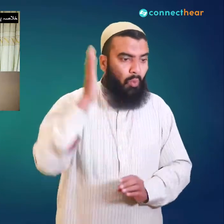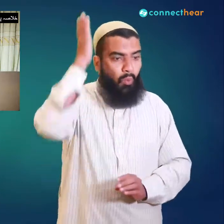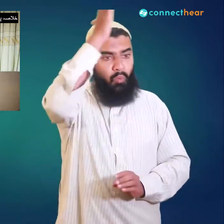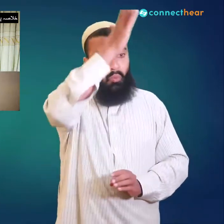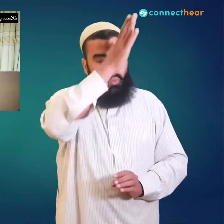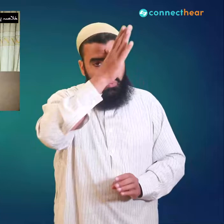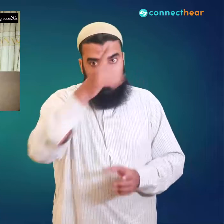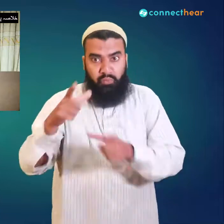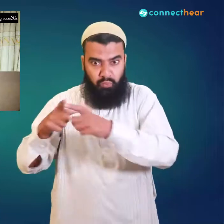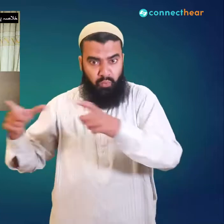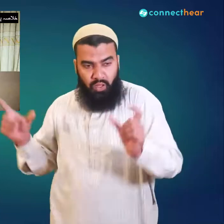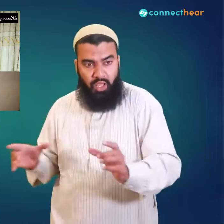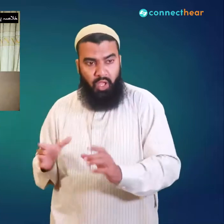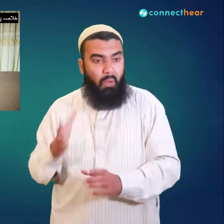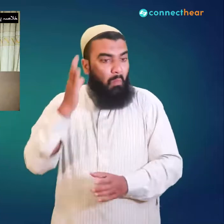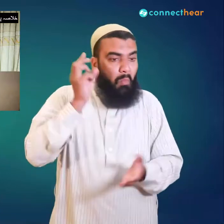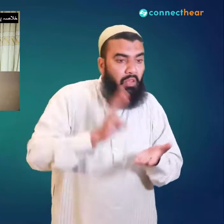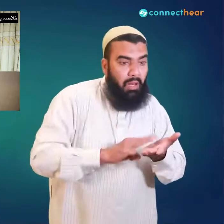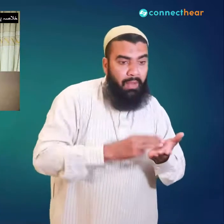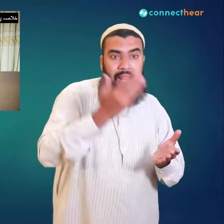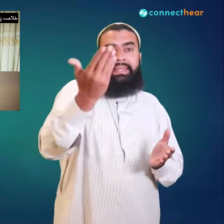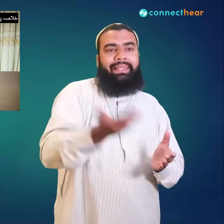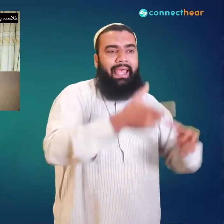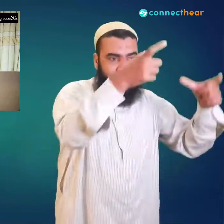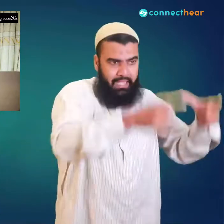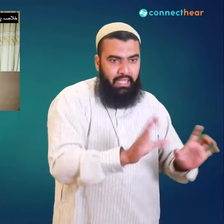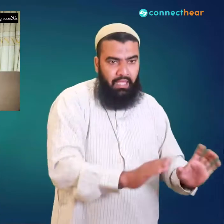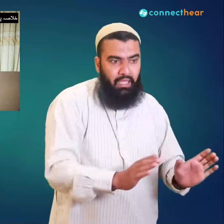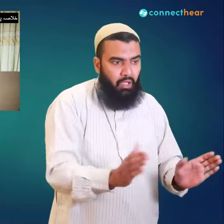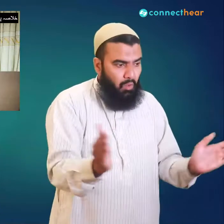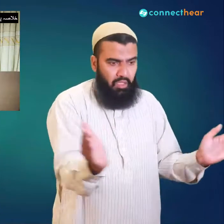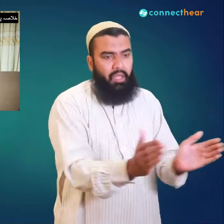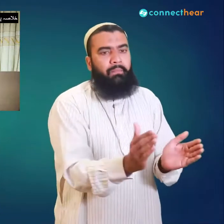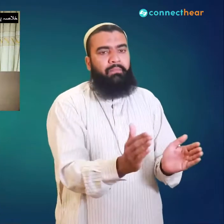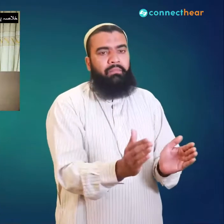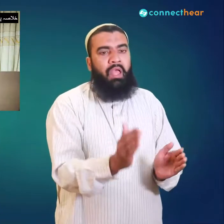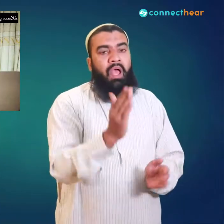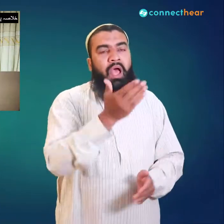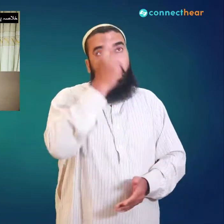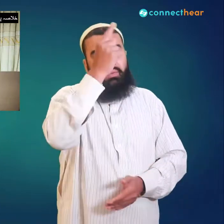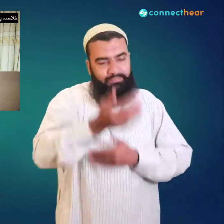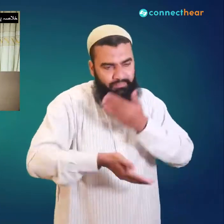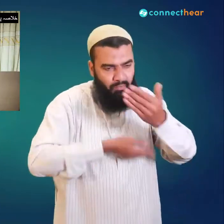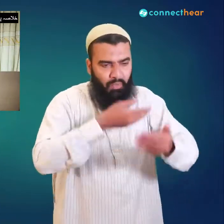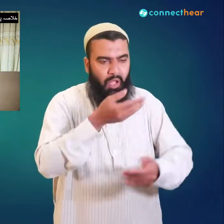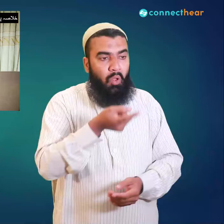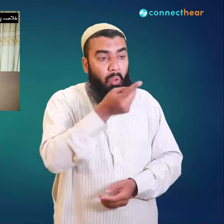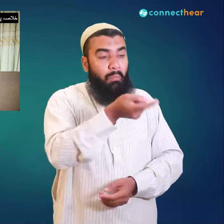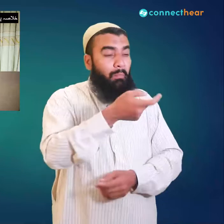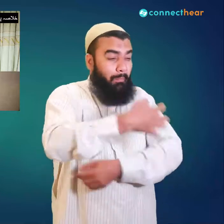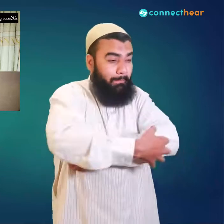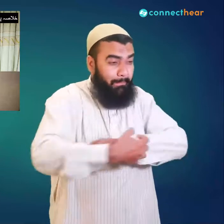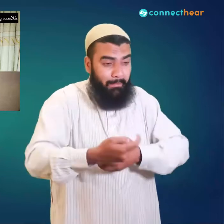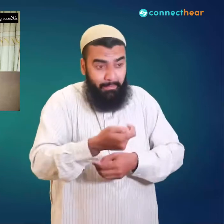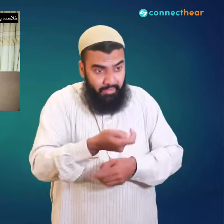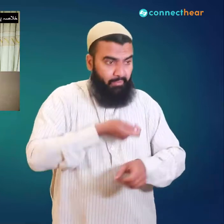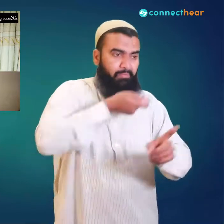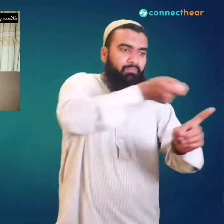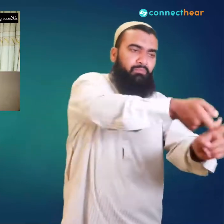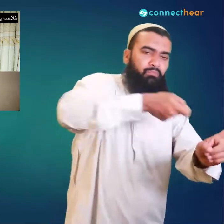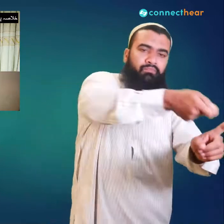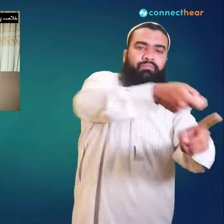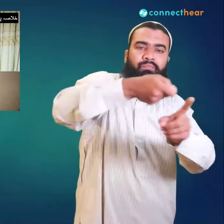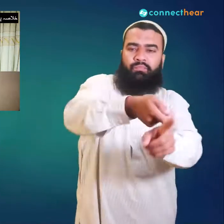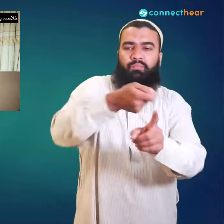اور نو مسلموں کے لیے بھی، نو مسلموں کے لیے تو اس حوالے سے کہ ان کے دل اسلام پر جم جائیں اور